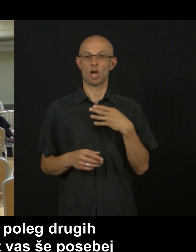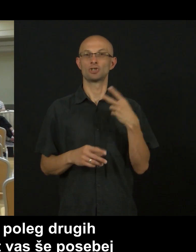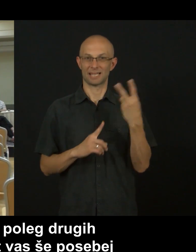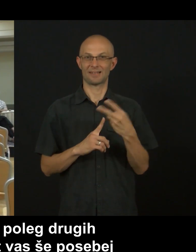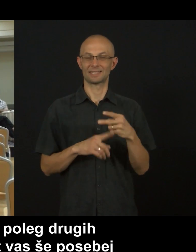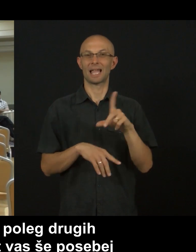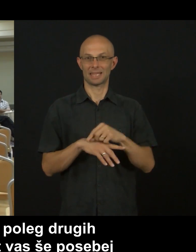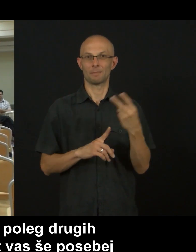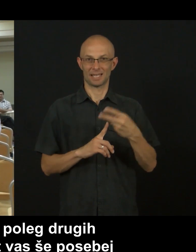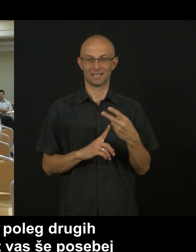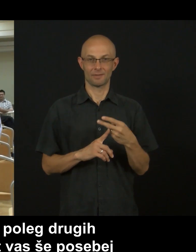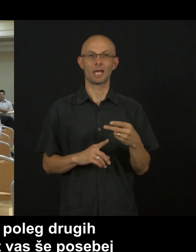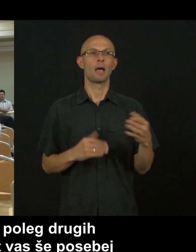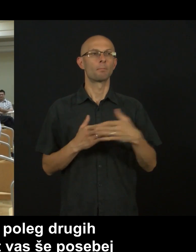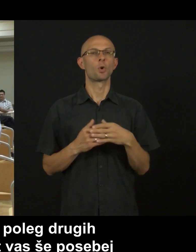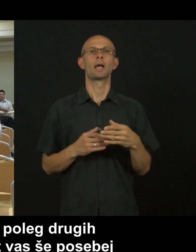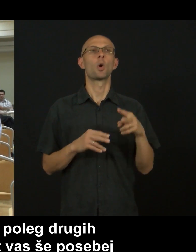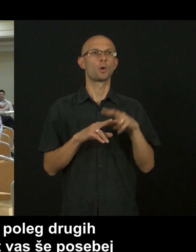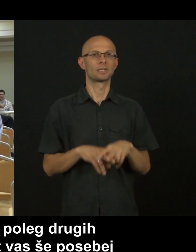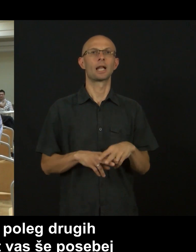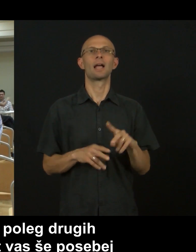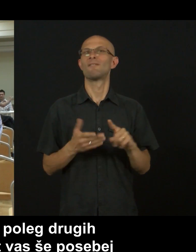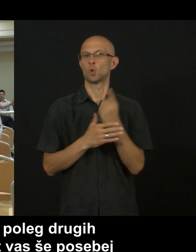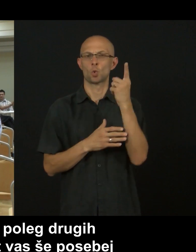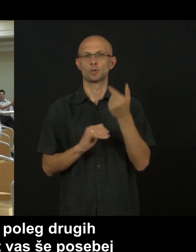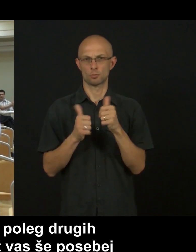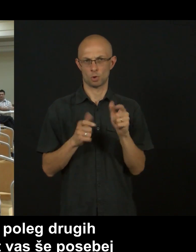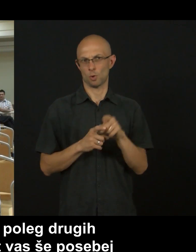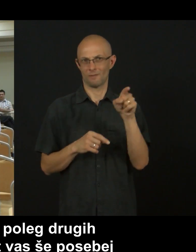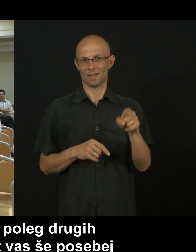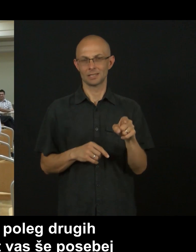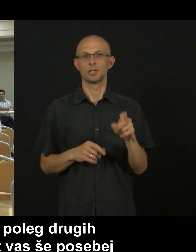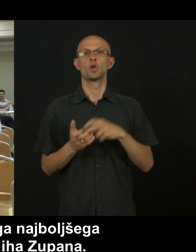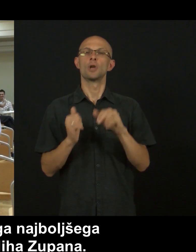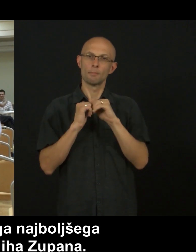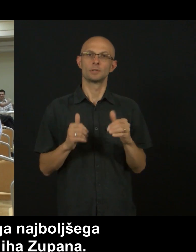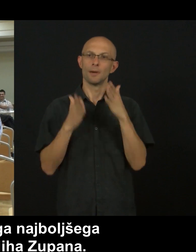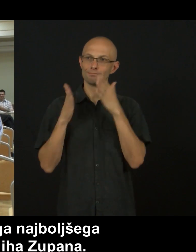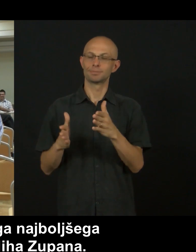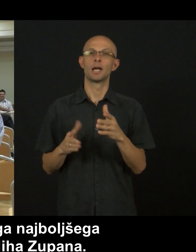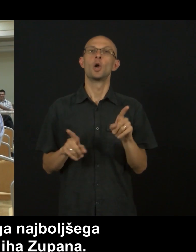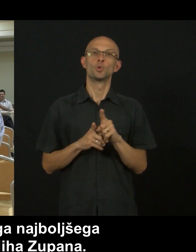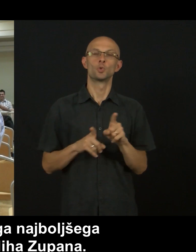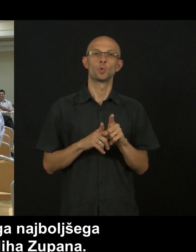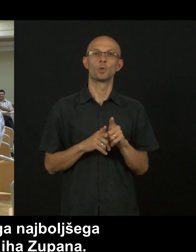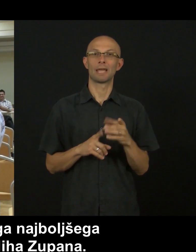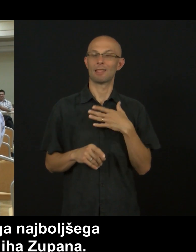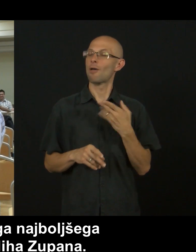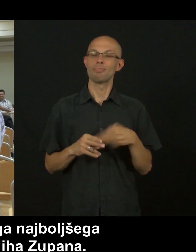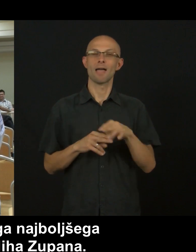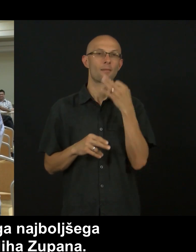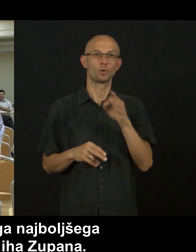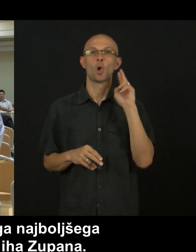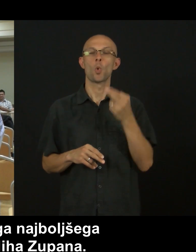Naša televizija Tip TV, poleg ostalih vrhunskih športnikov kot vas, še posebej spremljamo tekom leta tudi